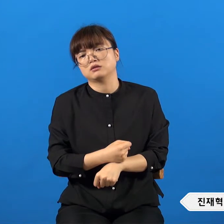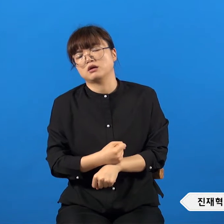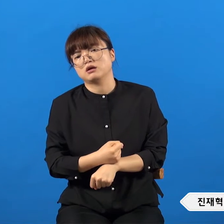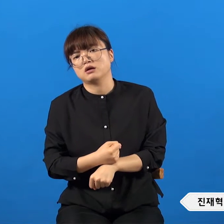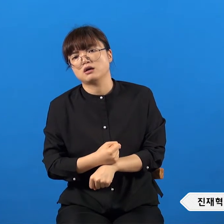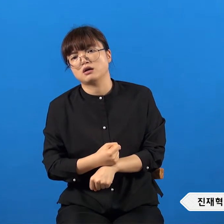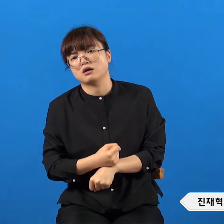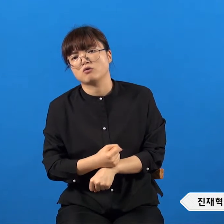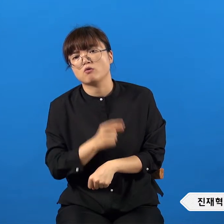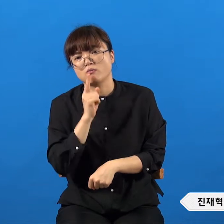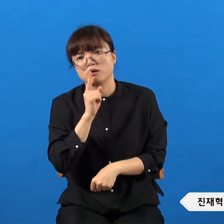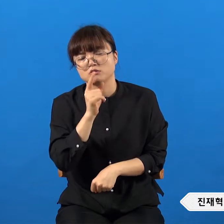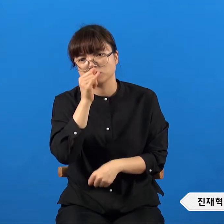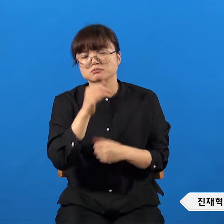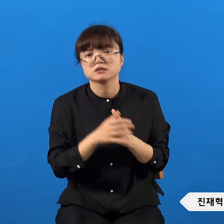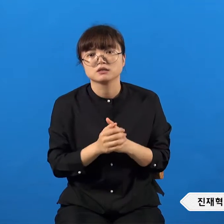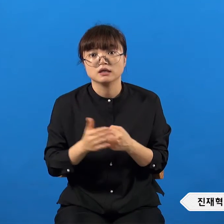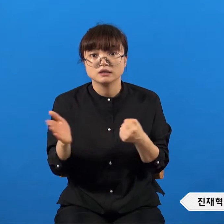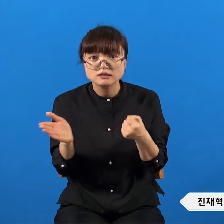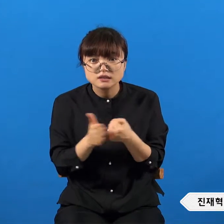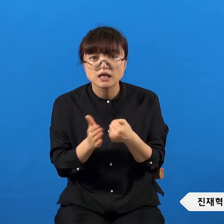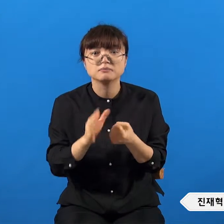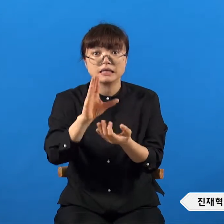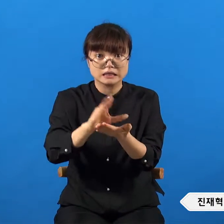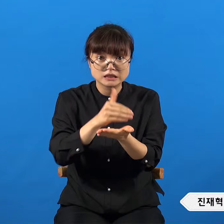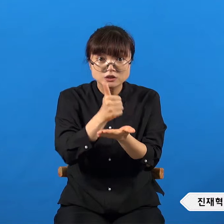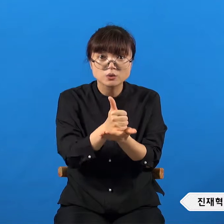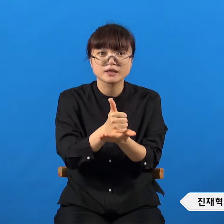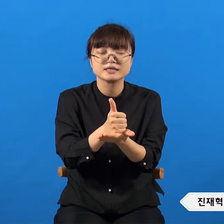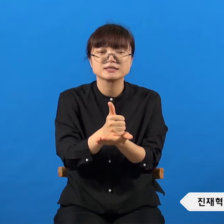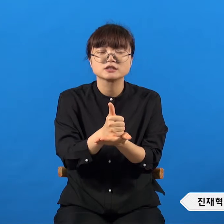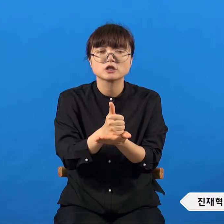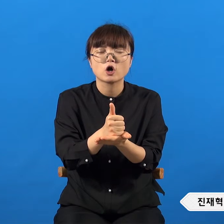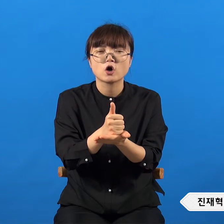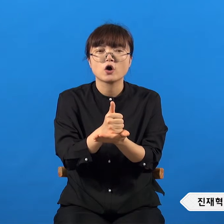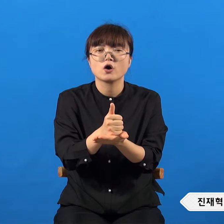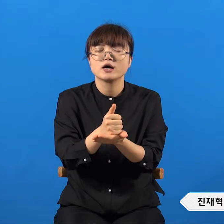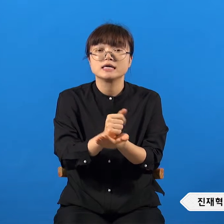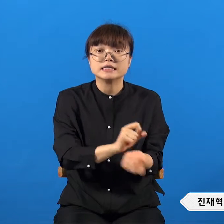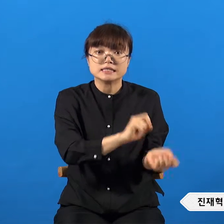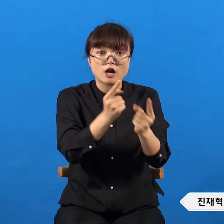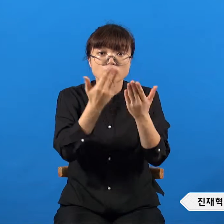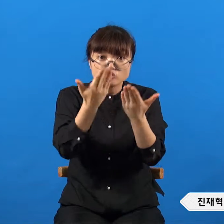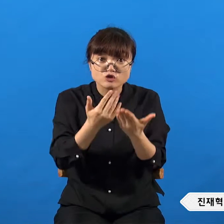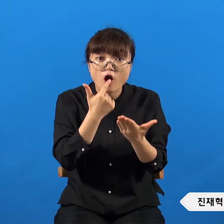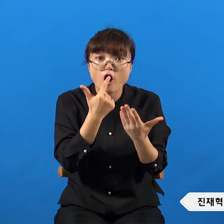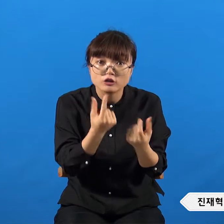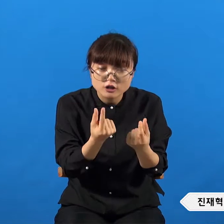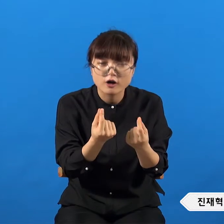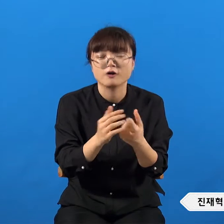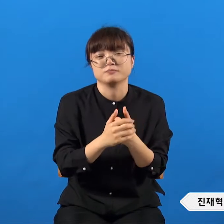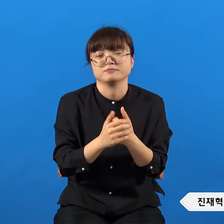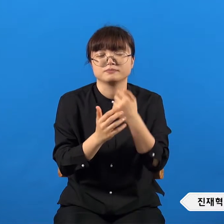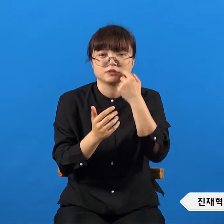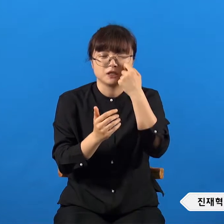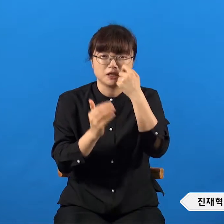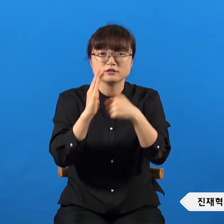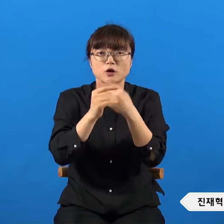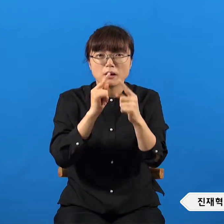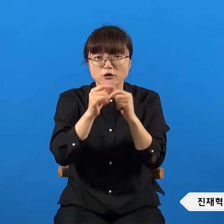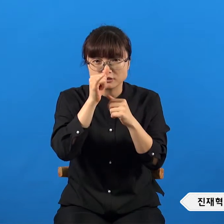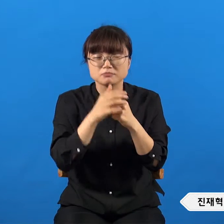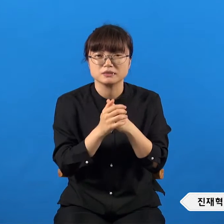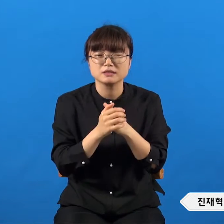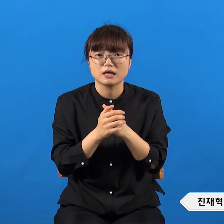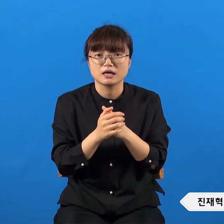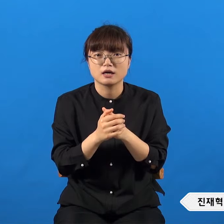성경은 말씀하고 있습니다. 그래서 그리스도께서 살리신 것처럼 성경은 우리에게